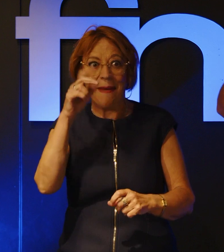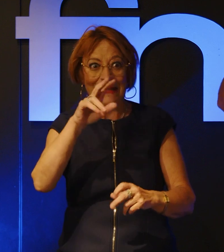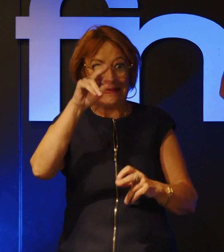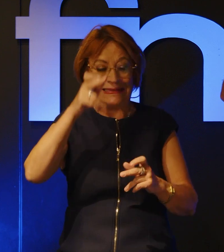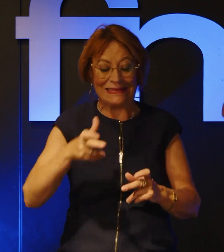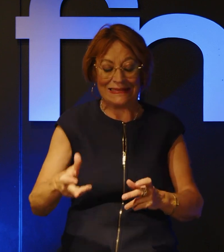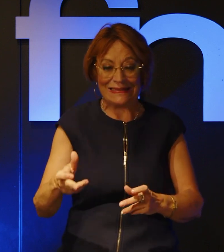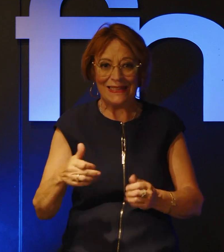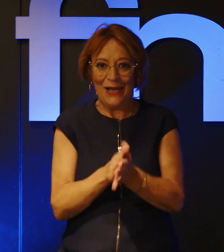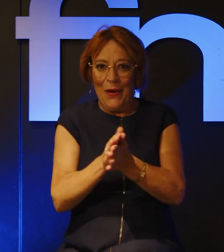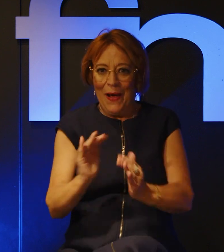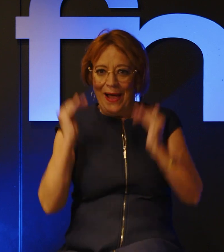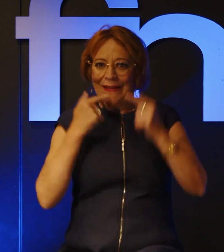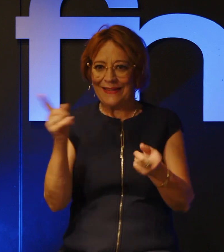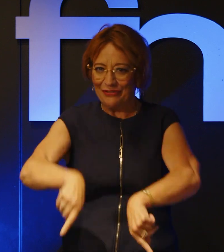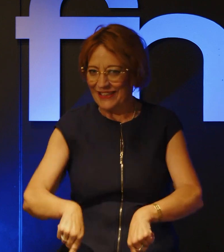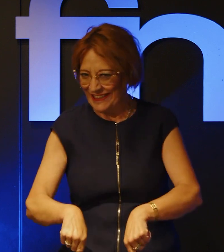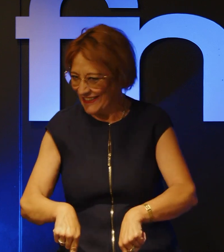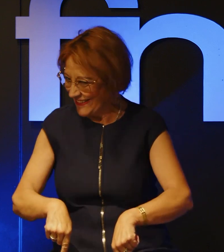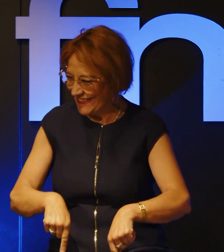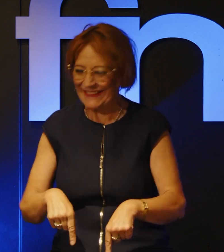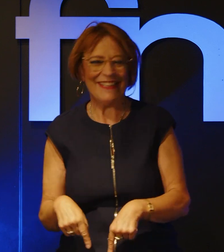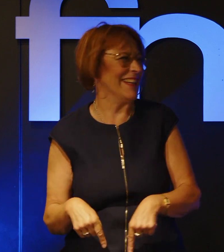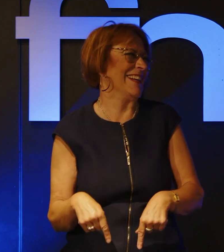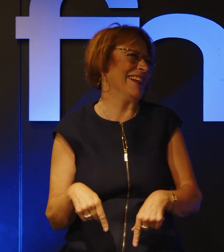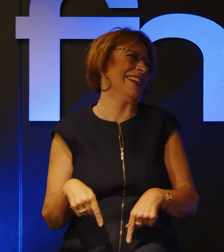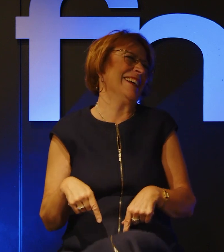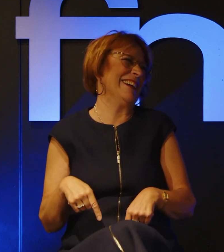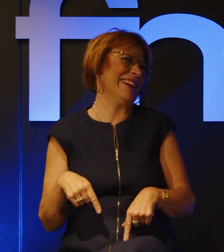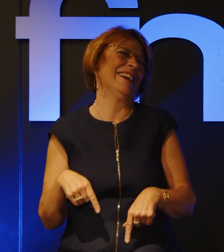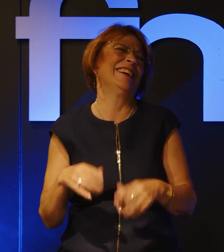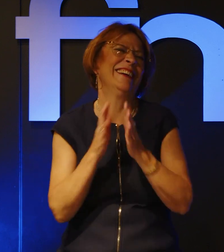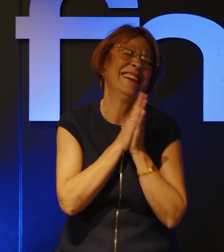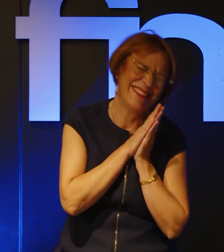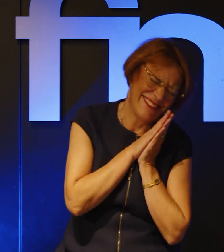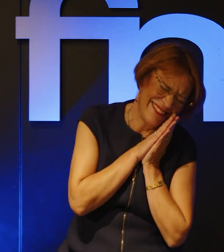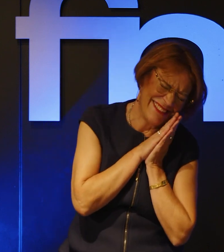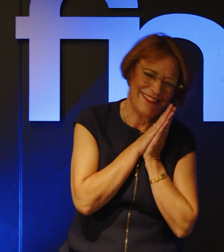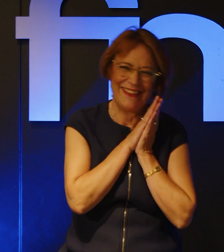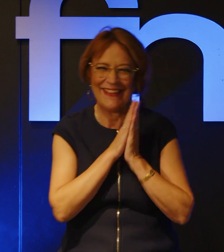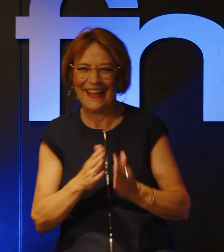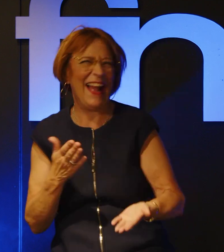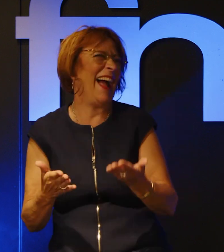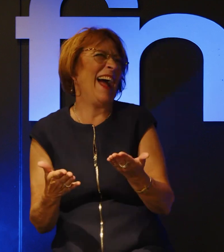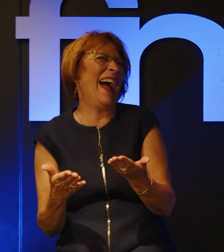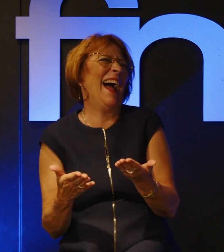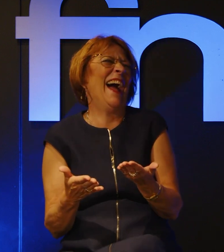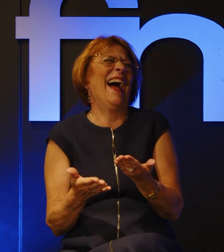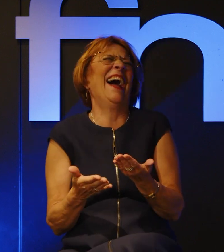consegui recuperar a altitude e até fiz como é que foi comparando com o com no Top Gun não